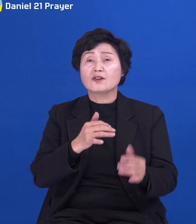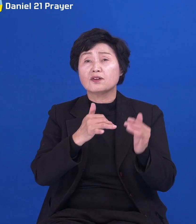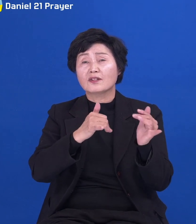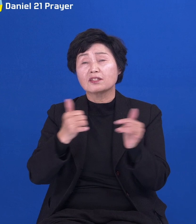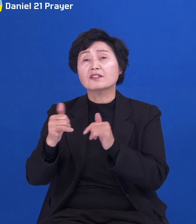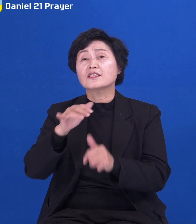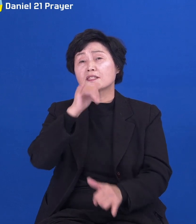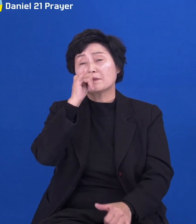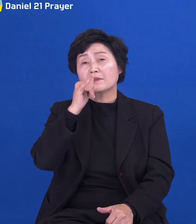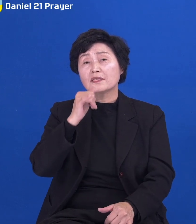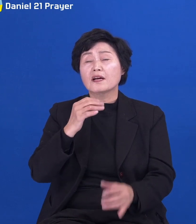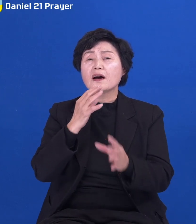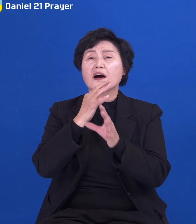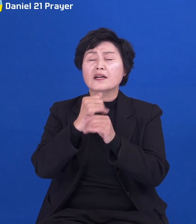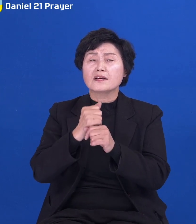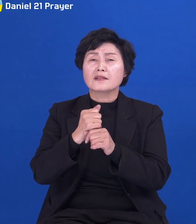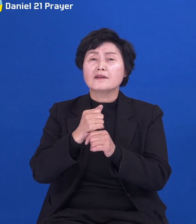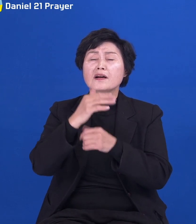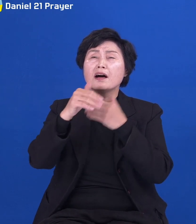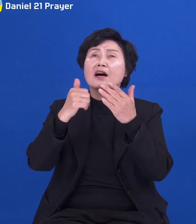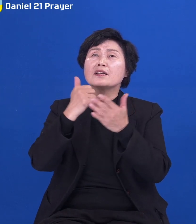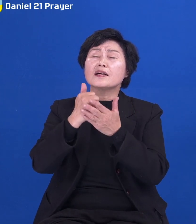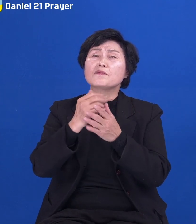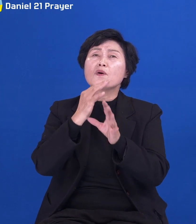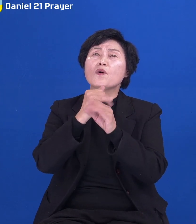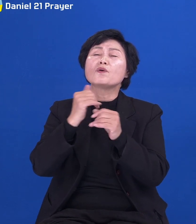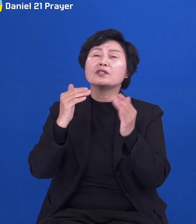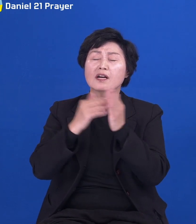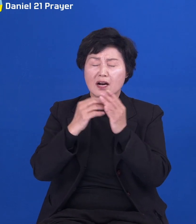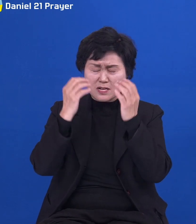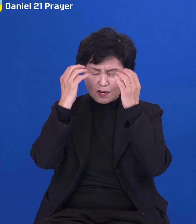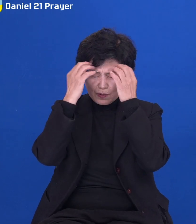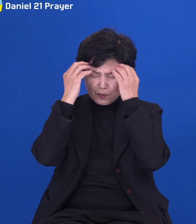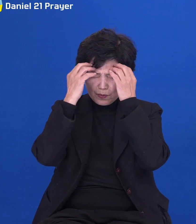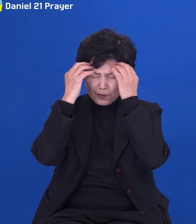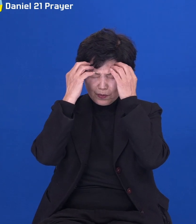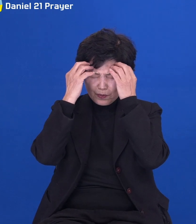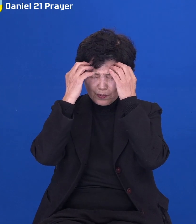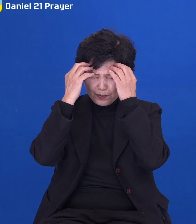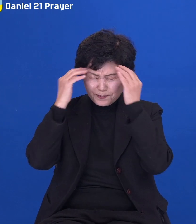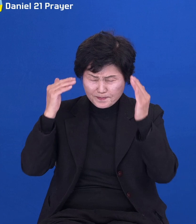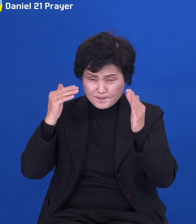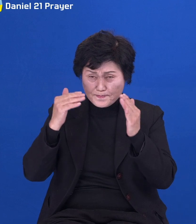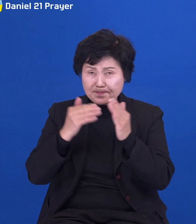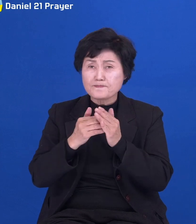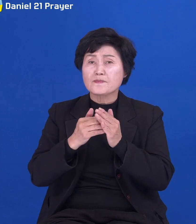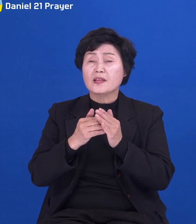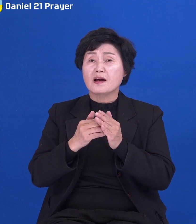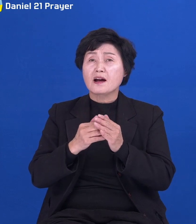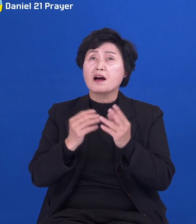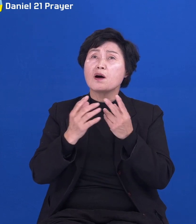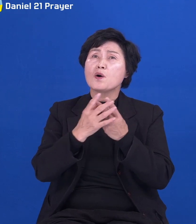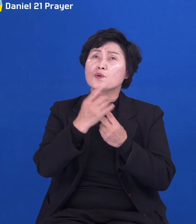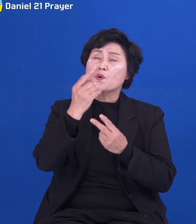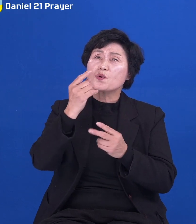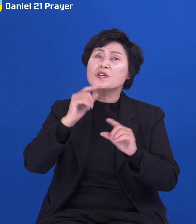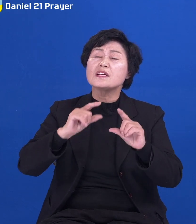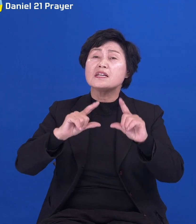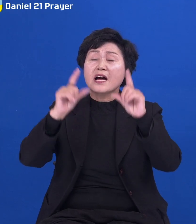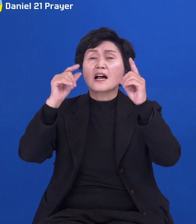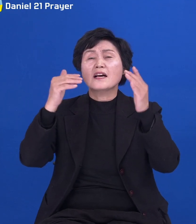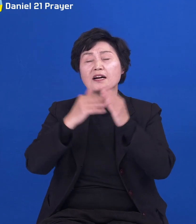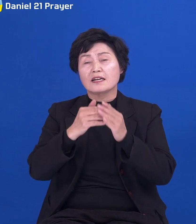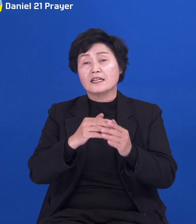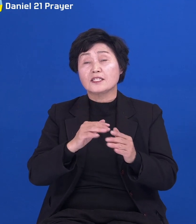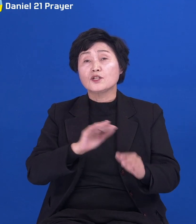주님 언제까지입니까? 언제면 이 고통의 날들이 끝나겠습니까? 통일이 되는 그날까지 잘 준비하게